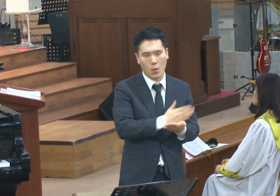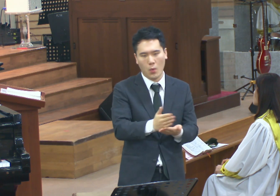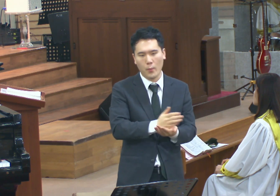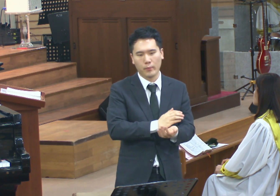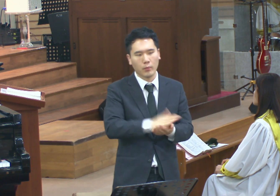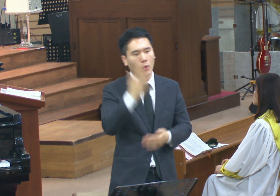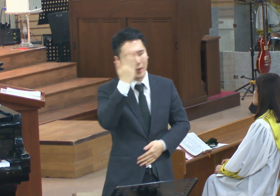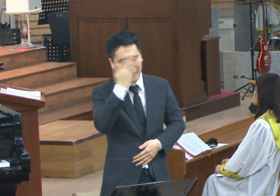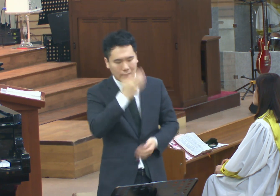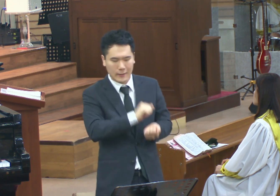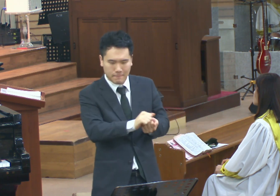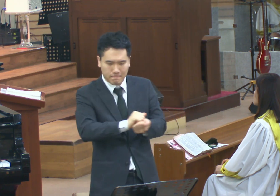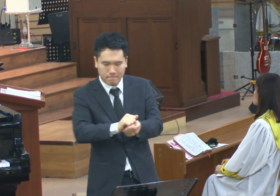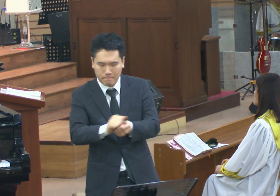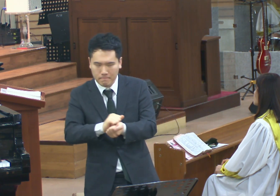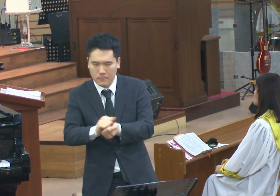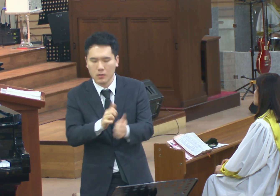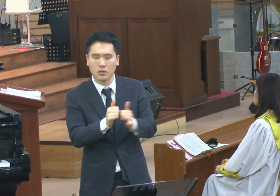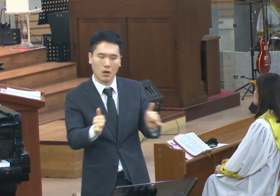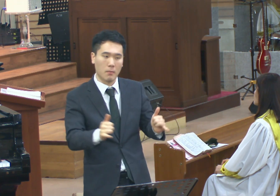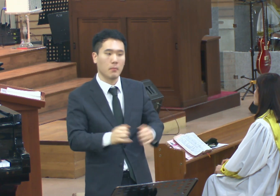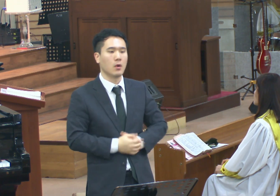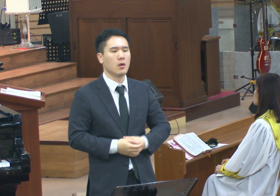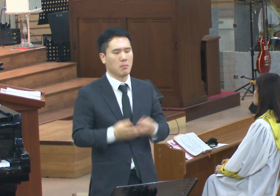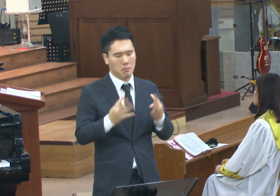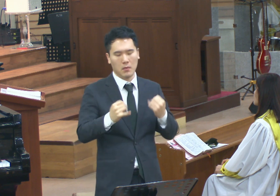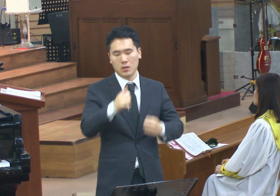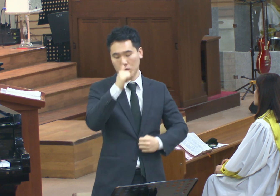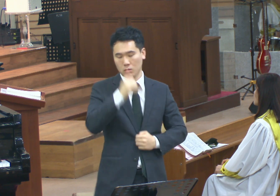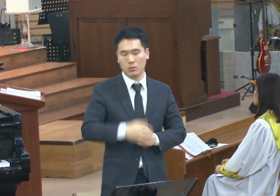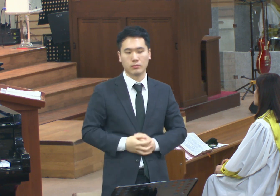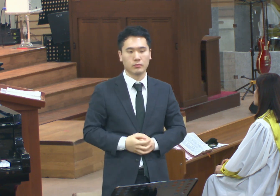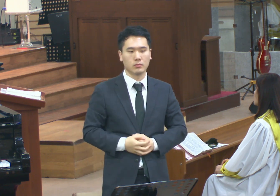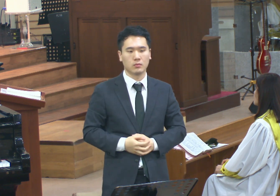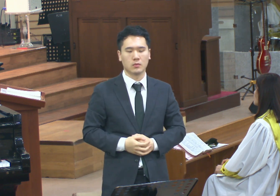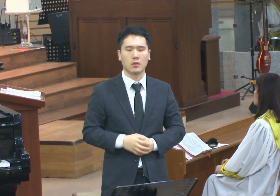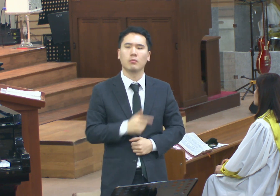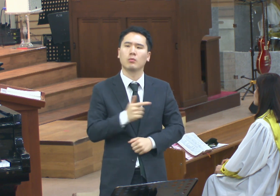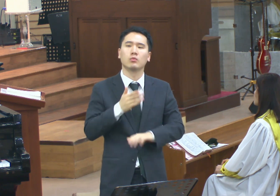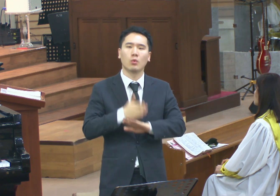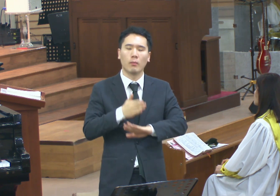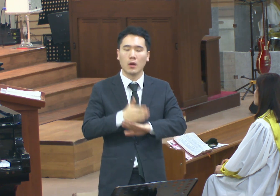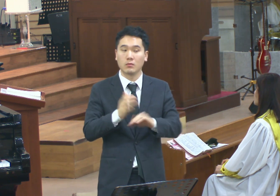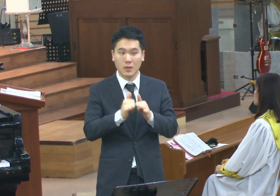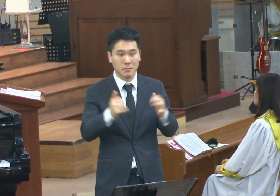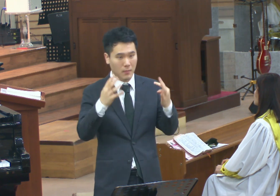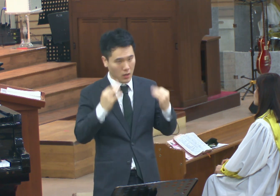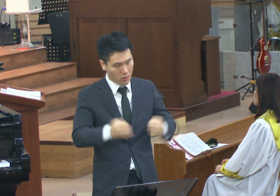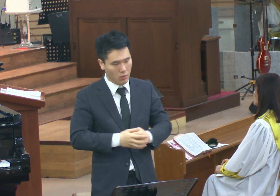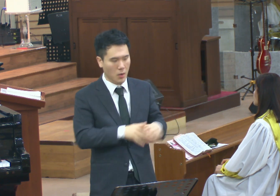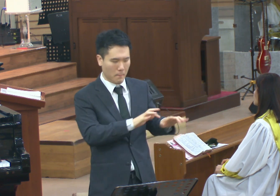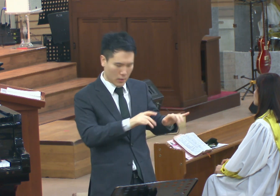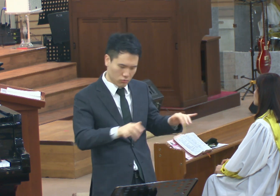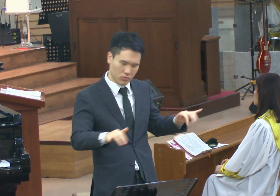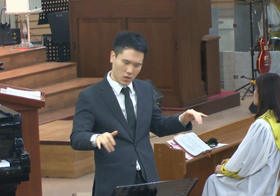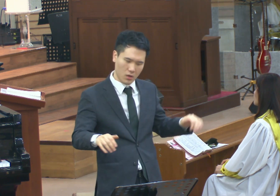이렇게 다 정리해 주시고 가셨는데 고마운 분들이 많아요. 반주자들 감사하죠.